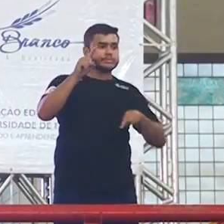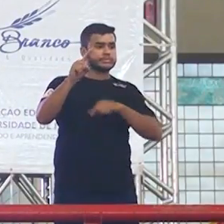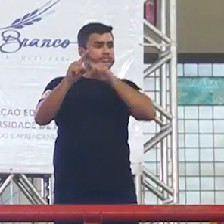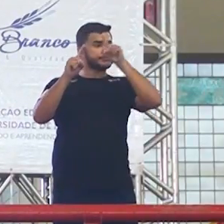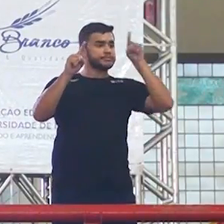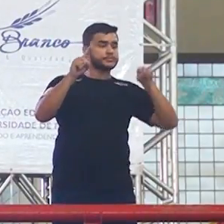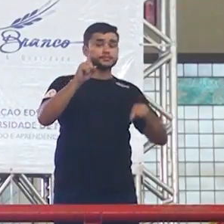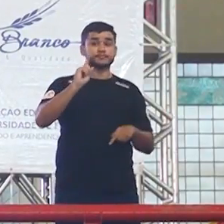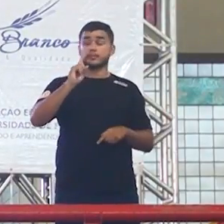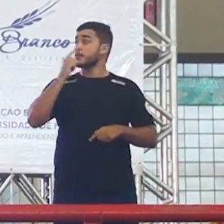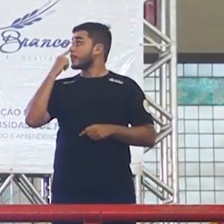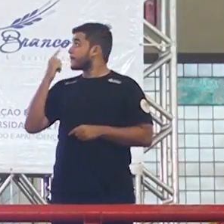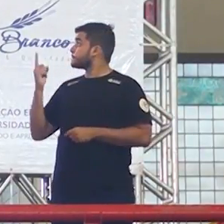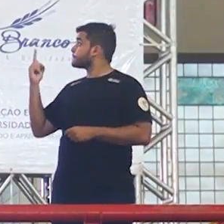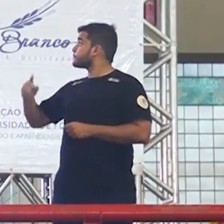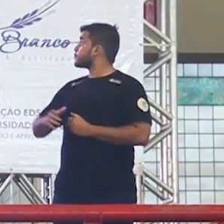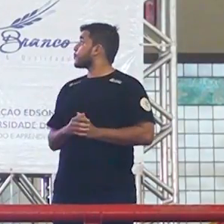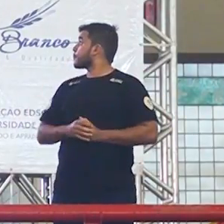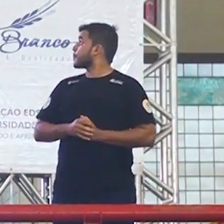sentido, pessoal,